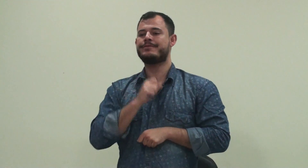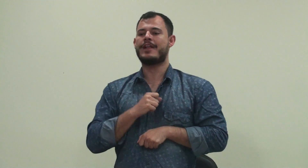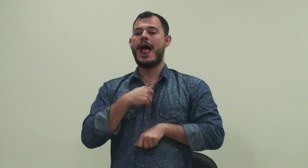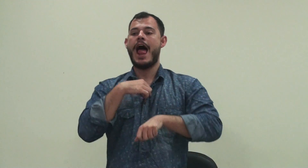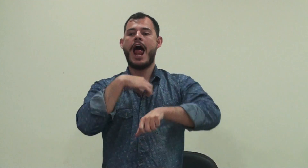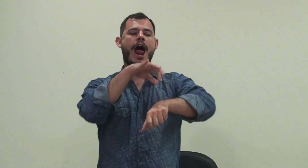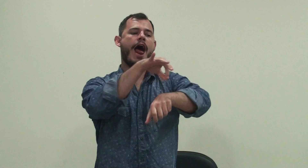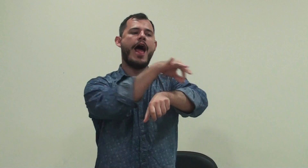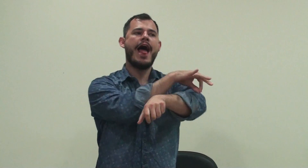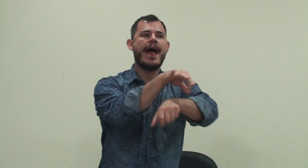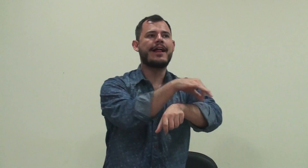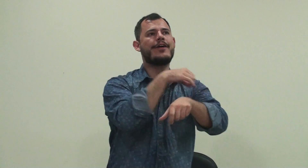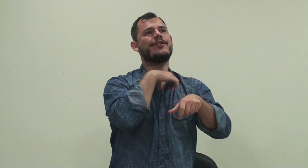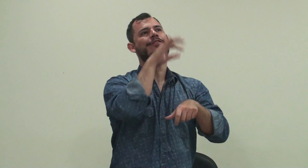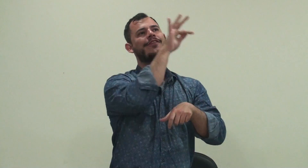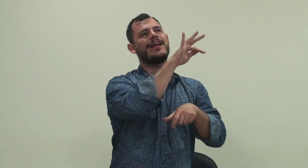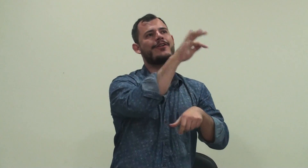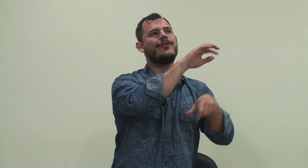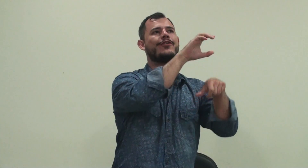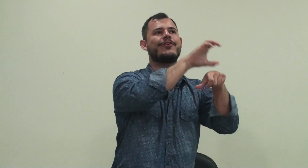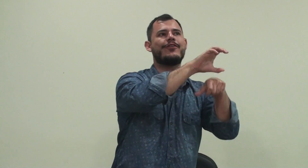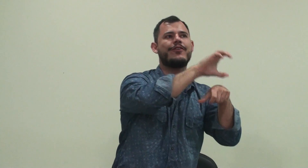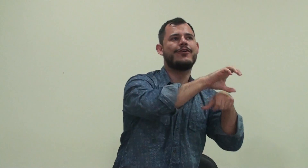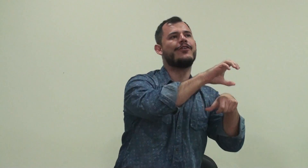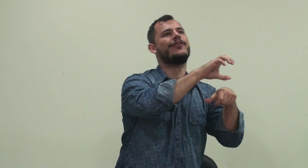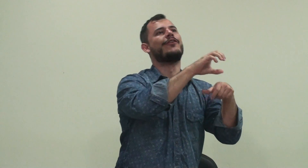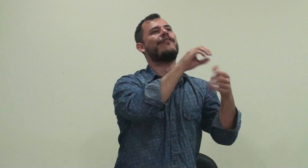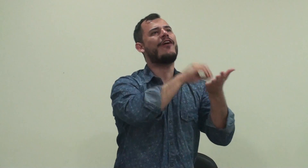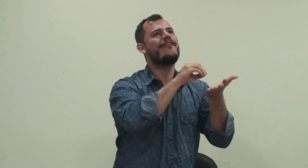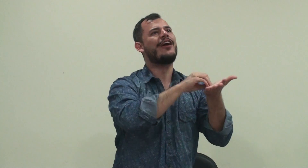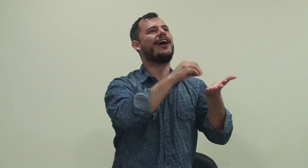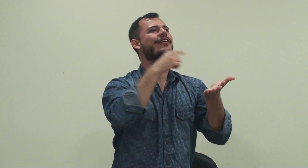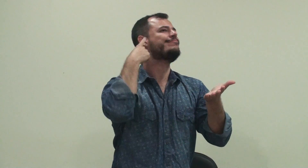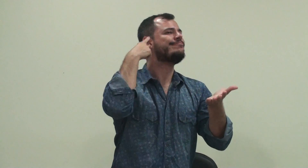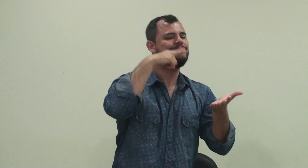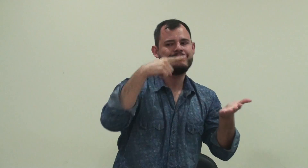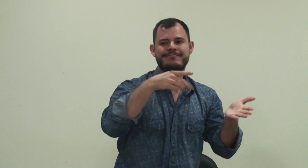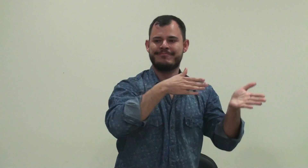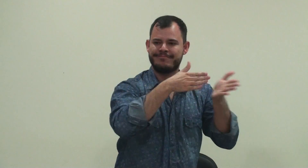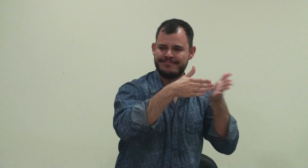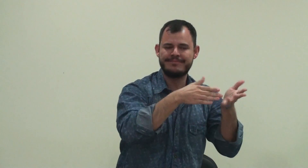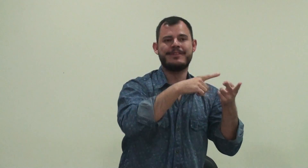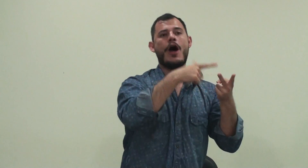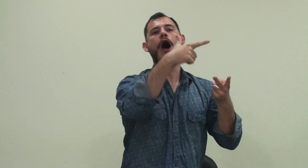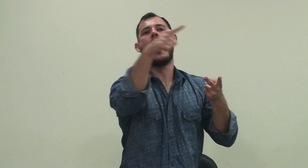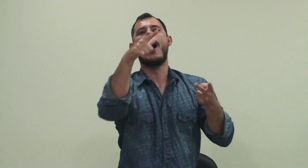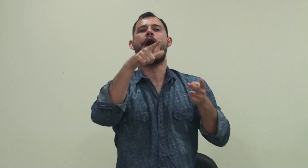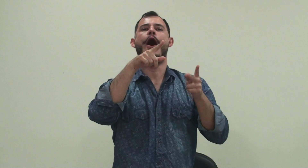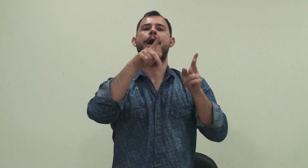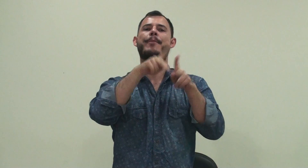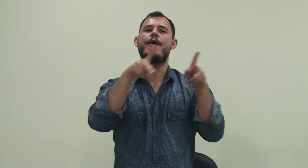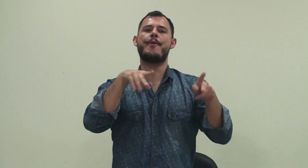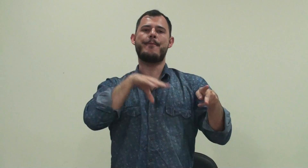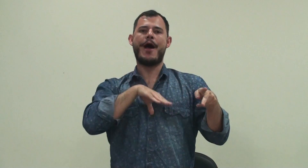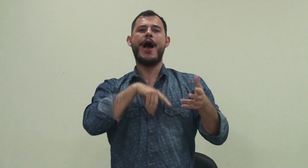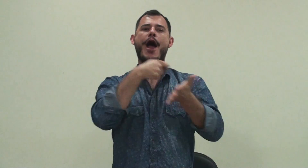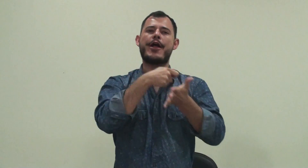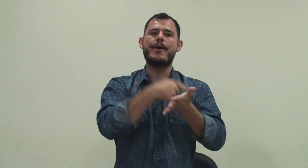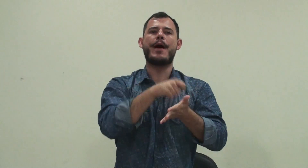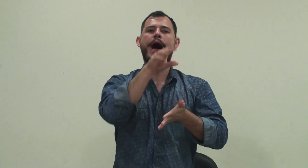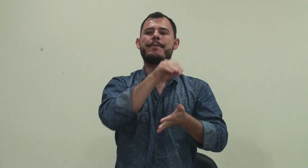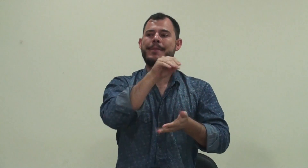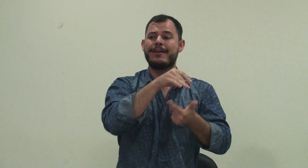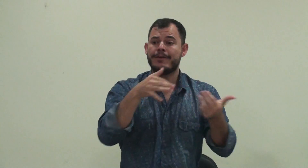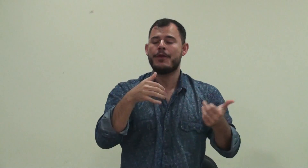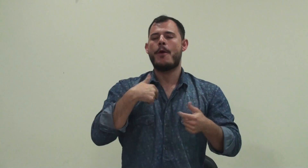aproveitar. Por exemplo, na arquitetura, no curso superior, né, de arquitetura, essa questão da